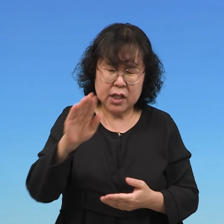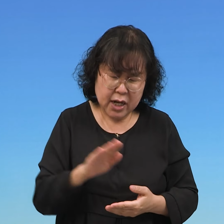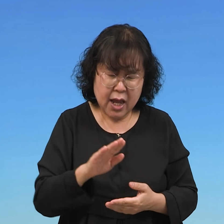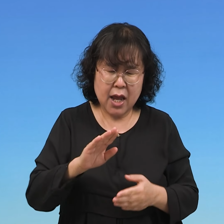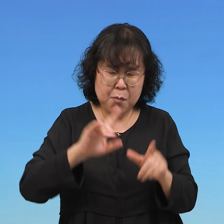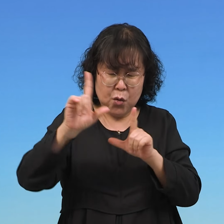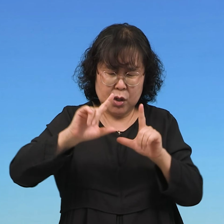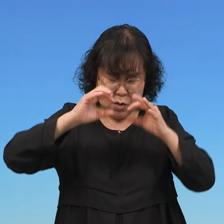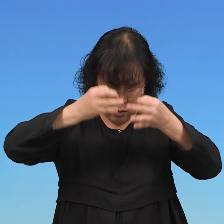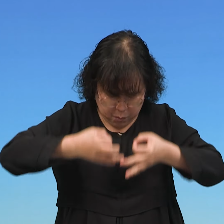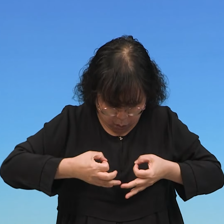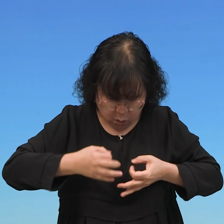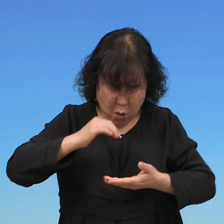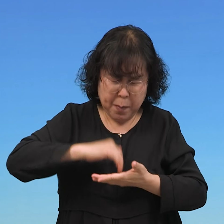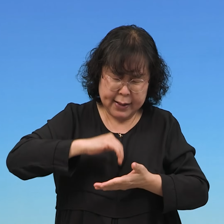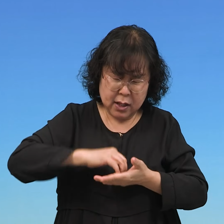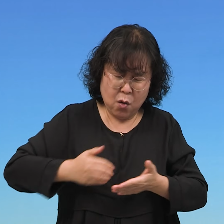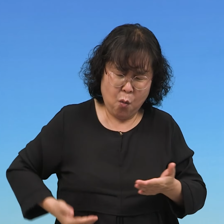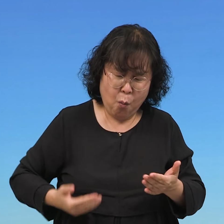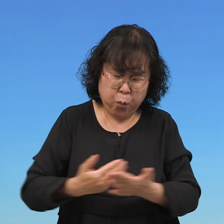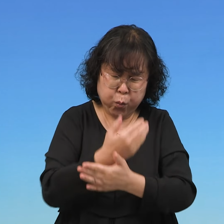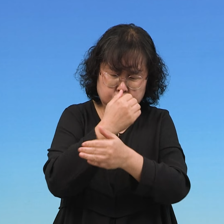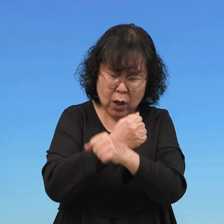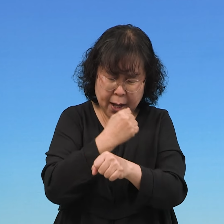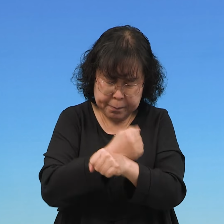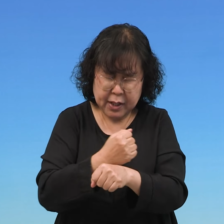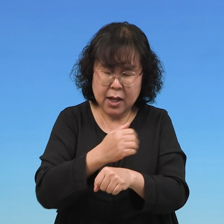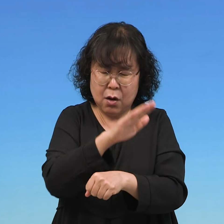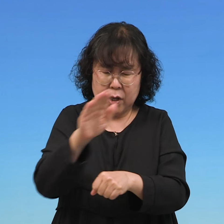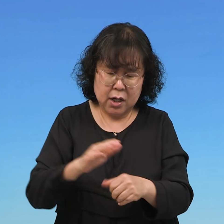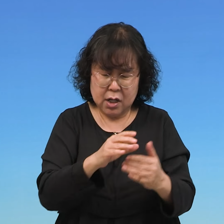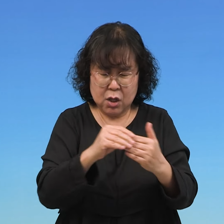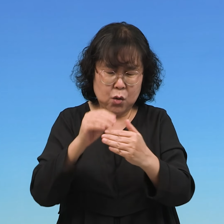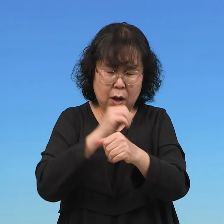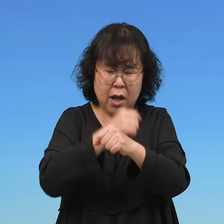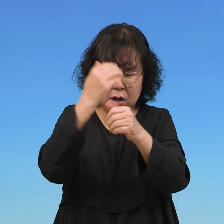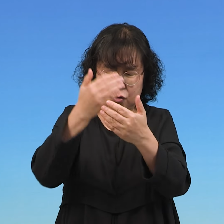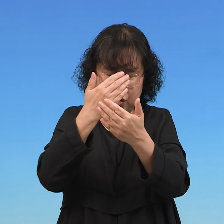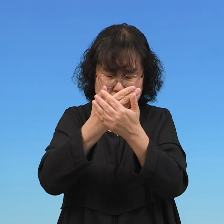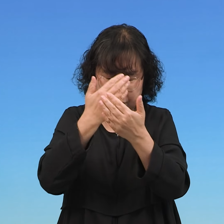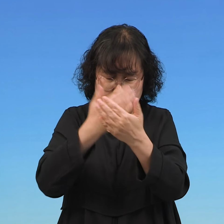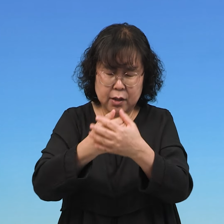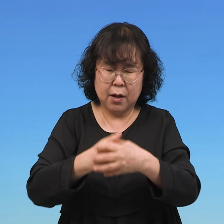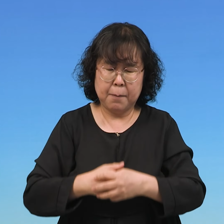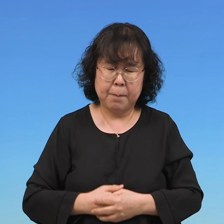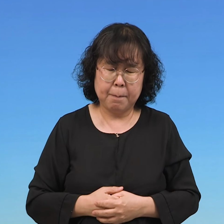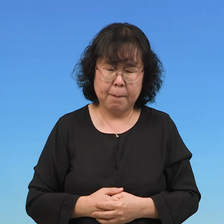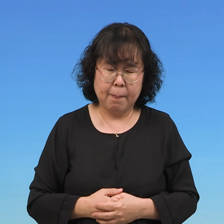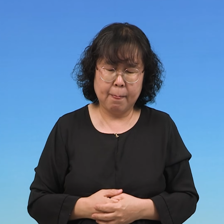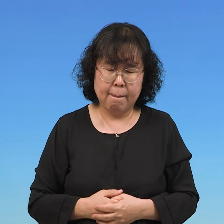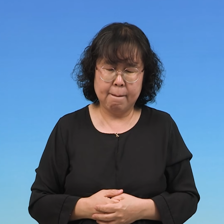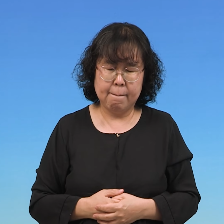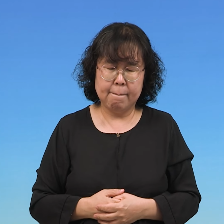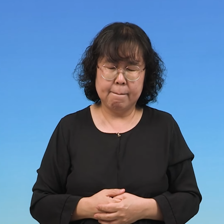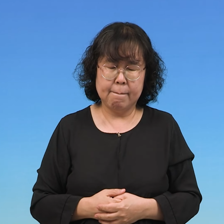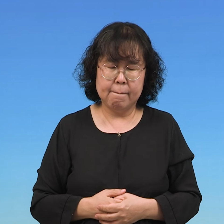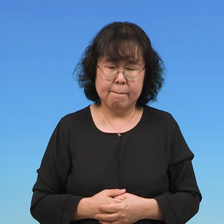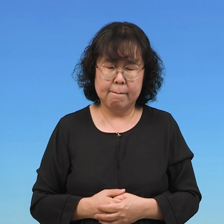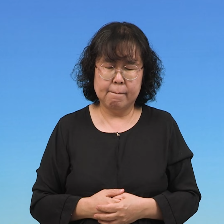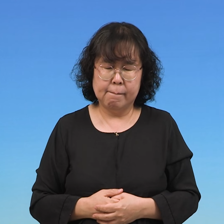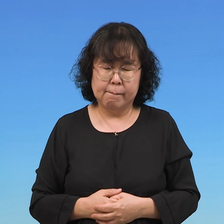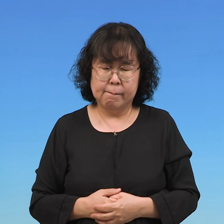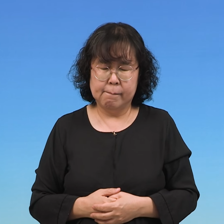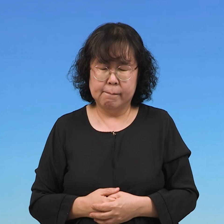하나님 아버지, 큰아들과 같은 삶을 살지 않도록 인도하여 주시옵소서. 돌이키기를